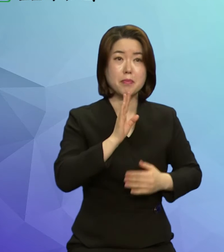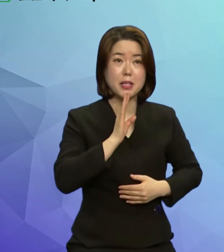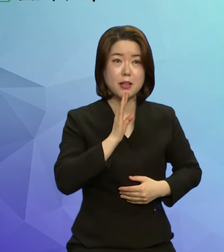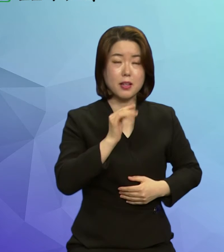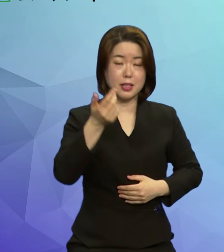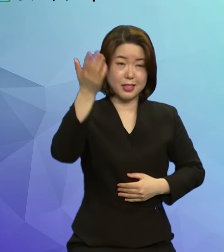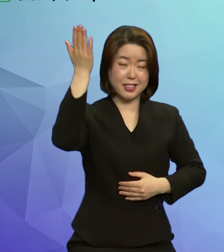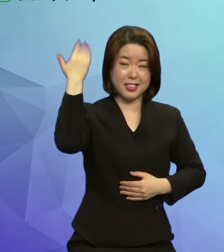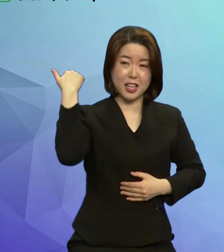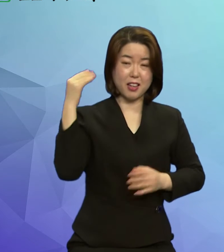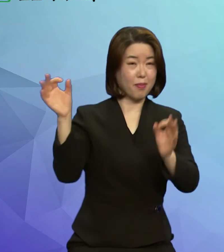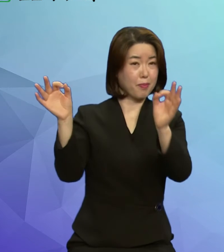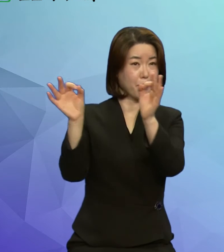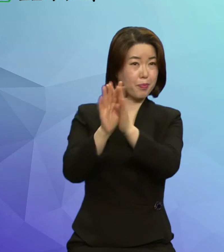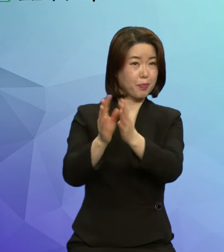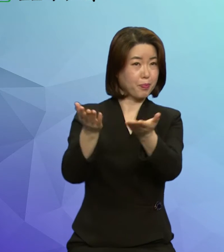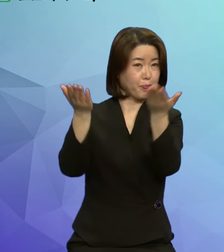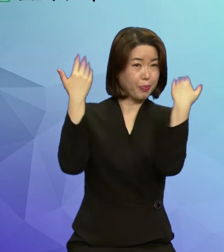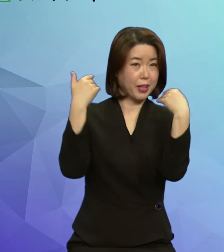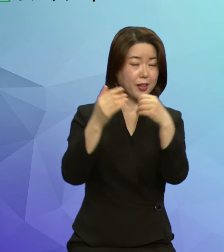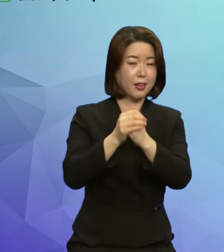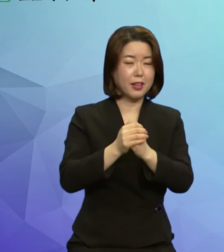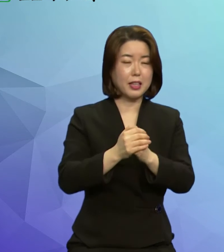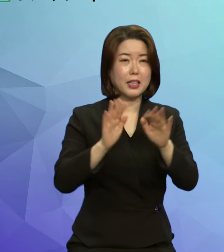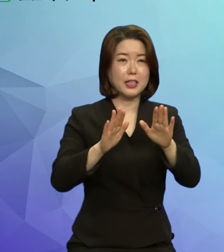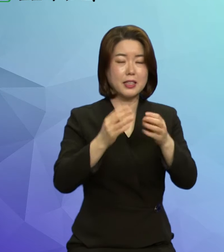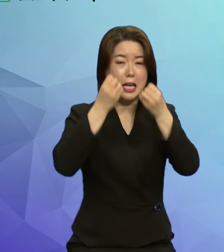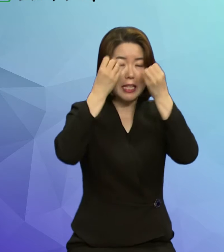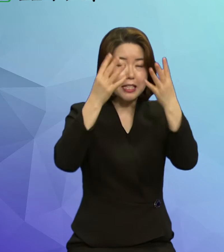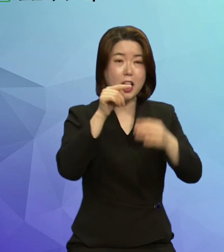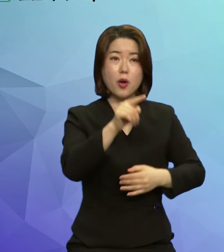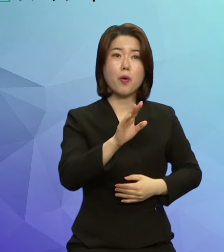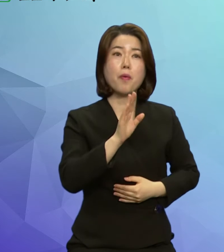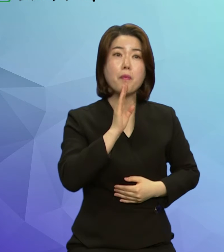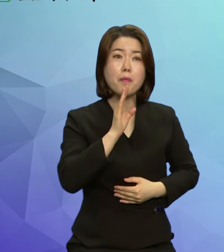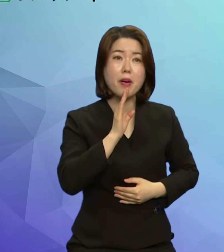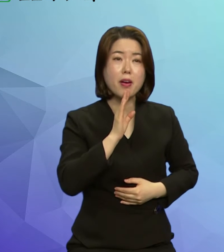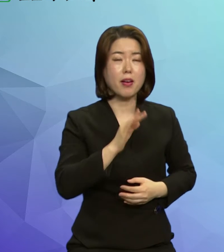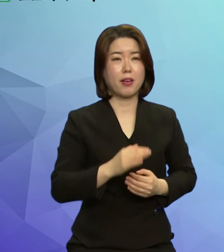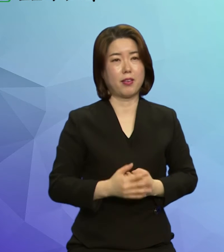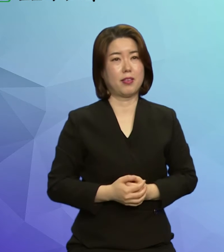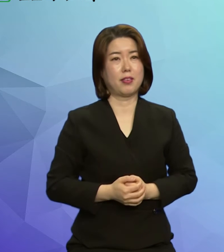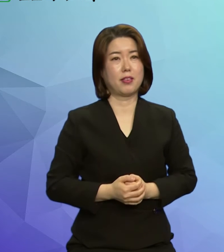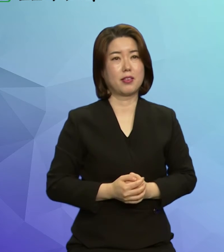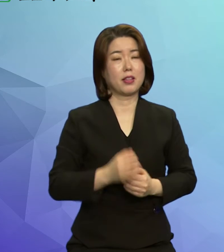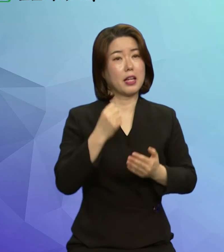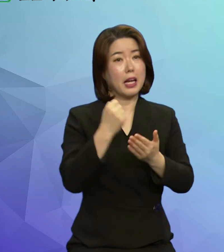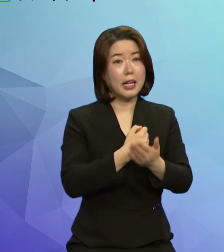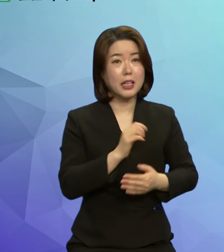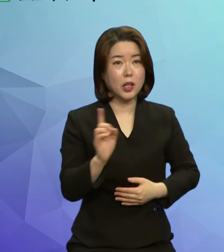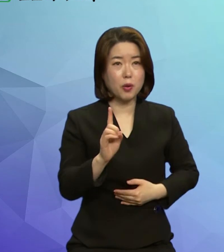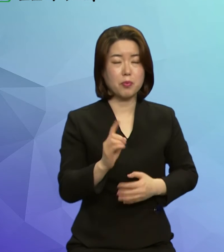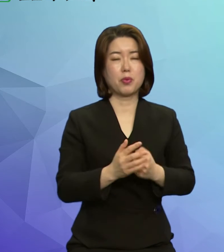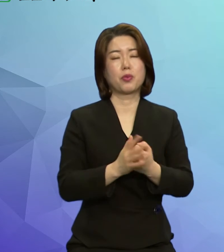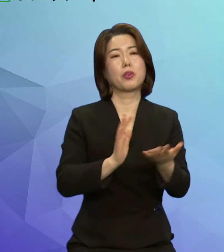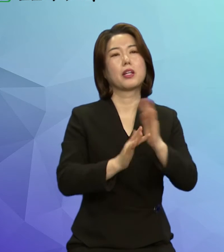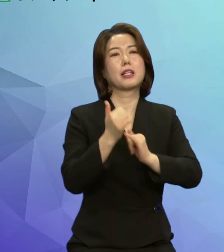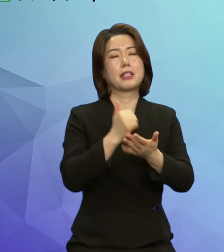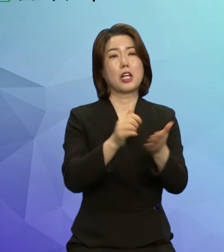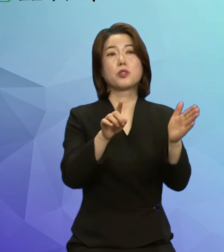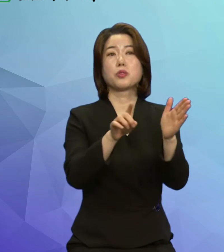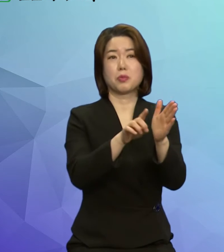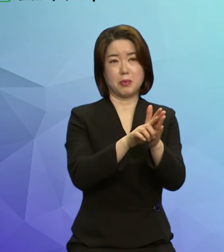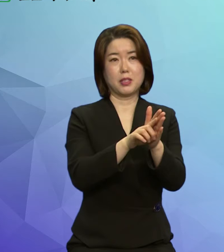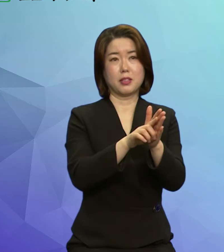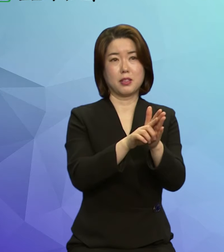옛것은 지나갔습니다. 이제 새 것이 되었습니까? 참 안타깝게도 예수를